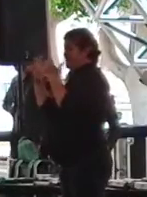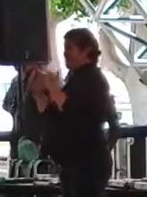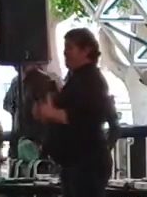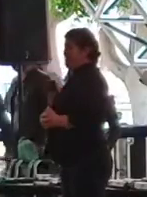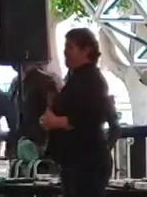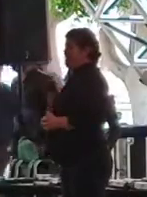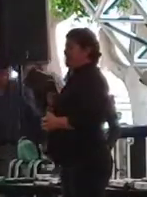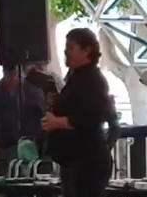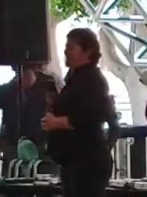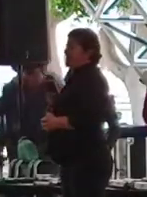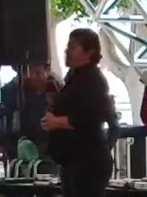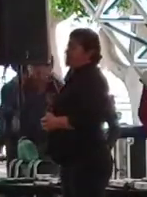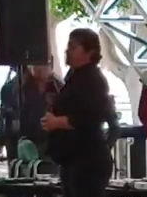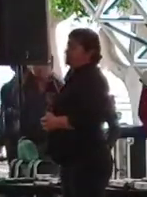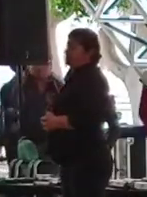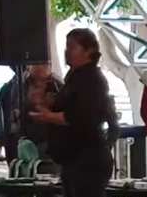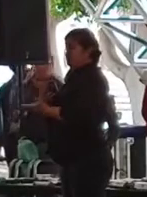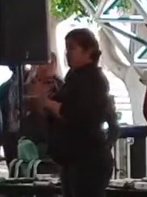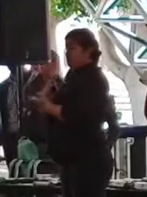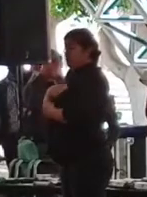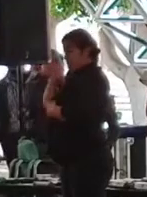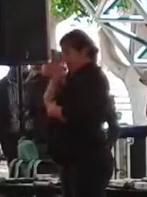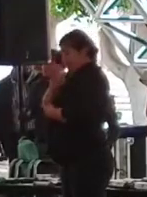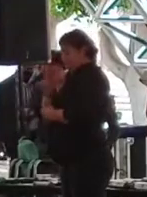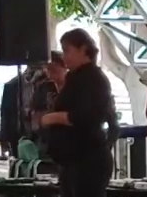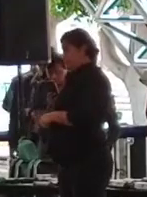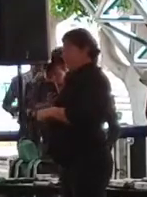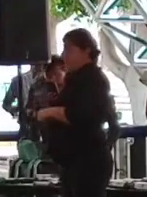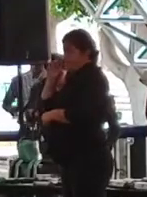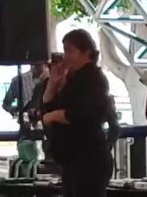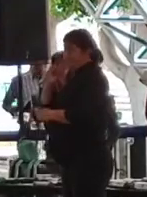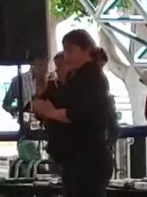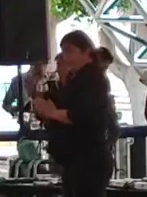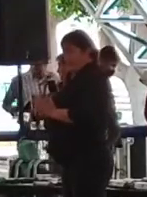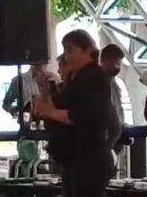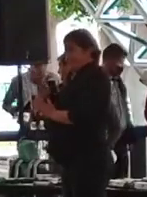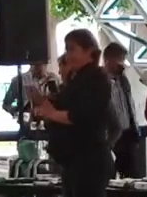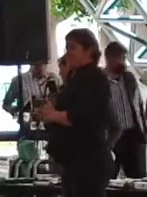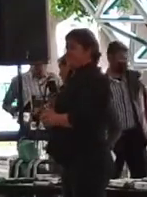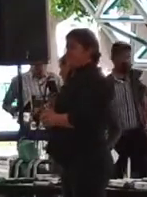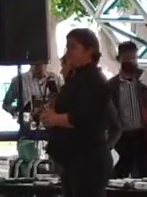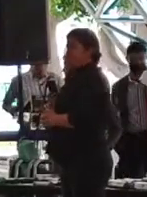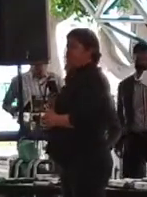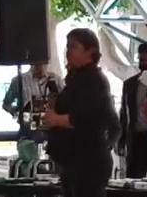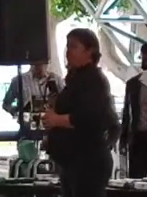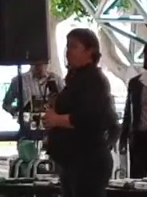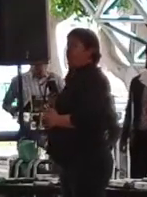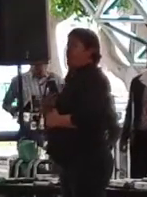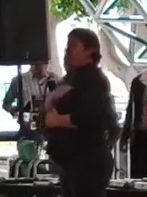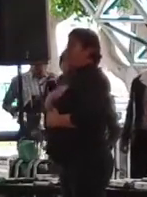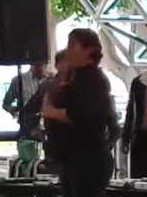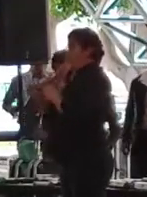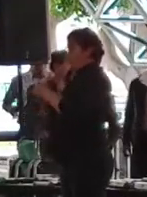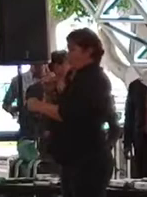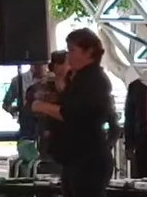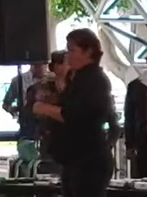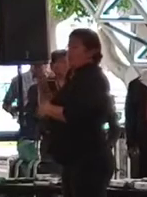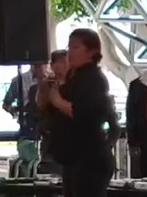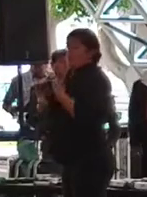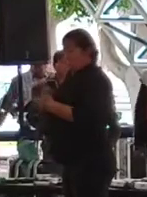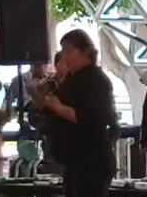No me queda más que agradecer a la gobernadora nuevamente por darnos la oportunidad de